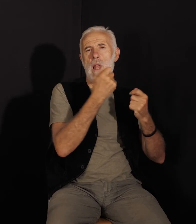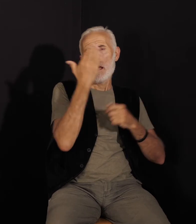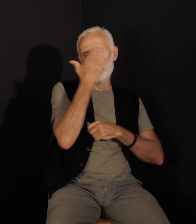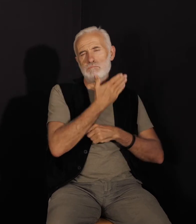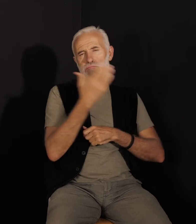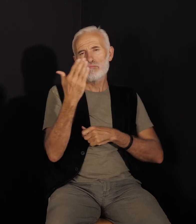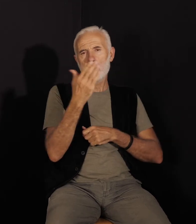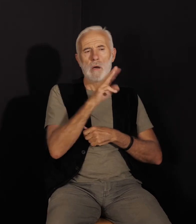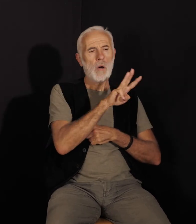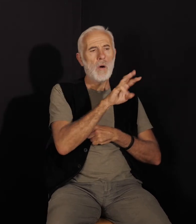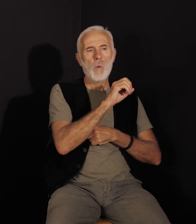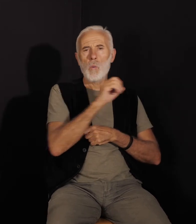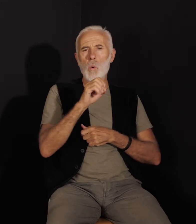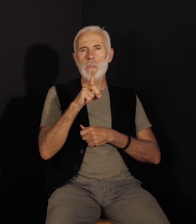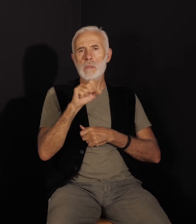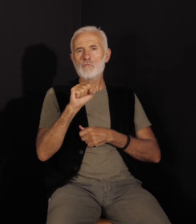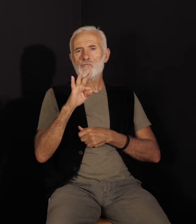livre est sorti.